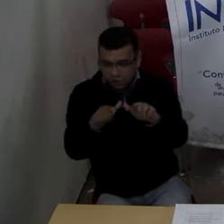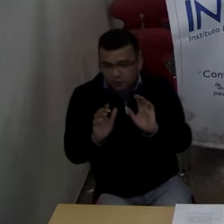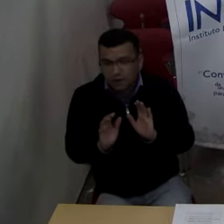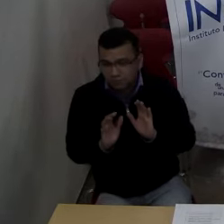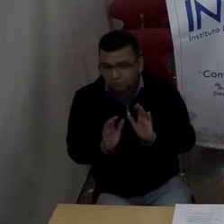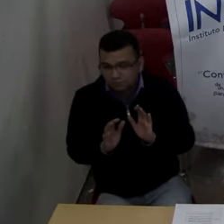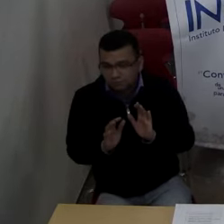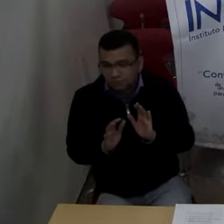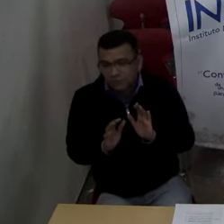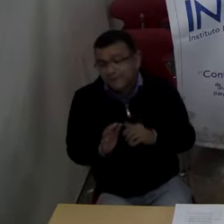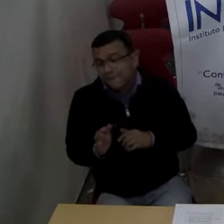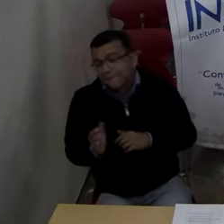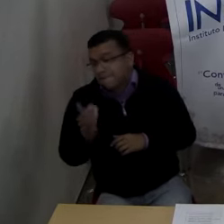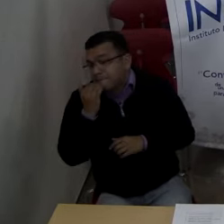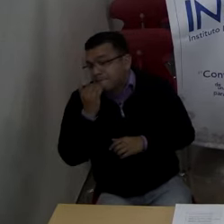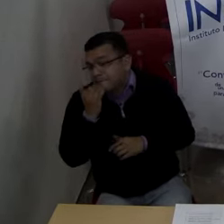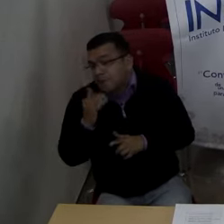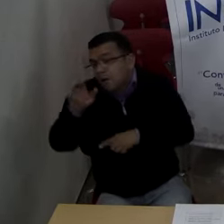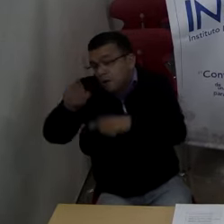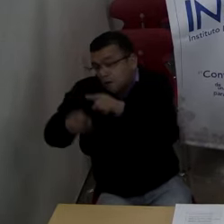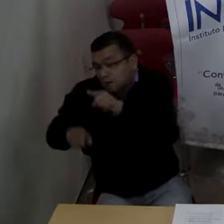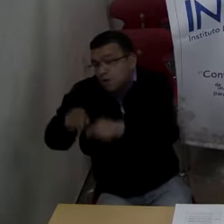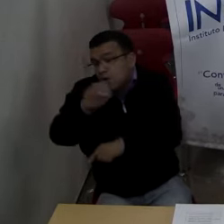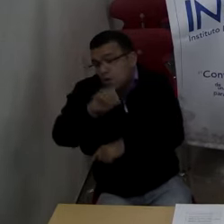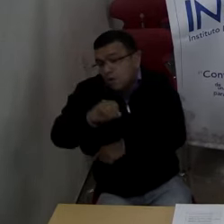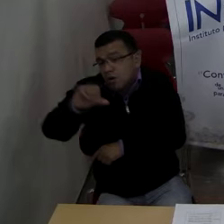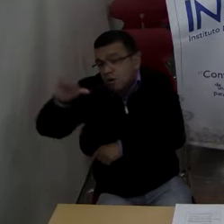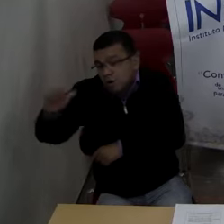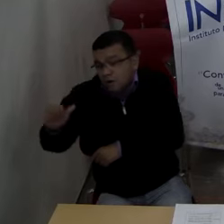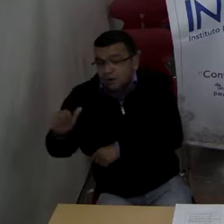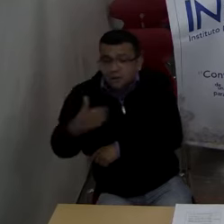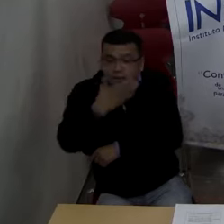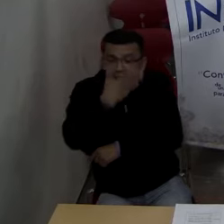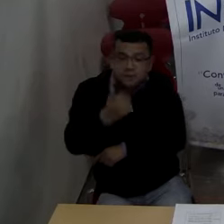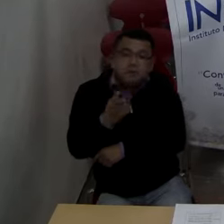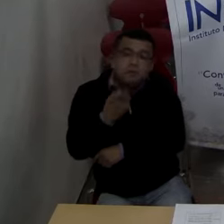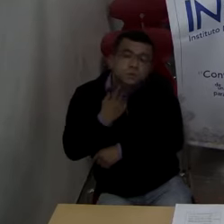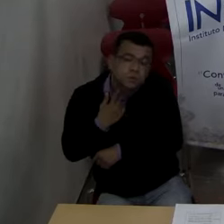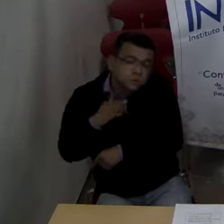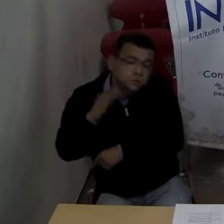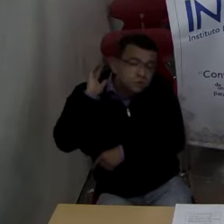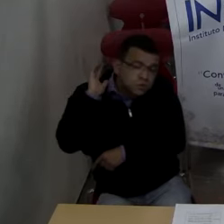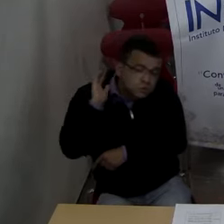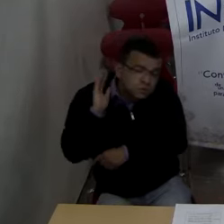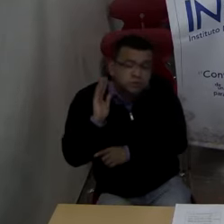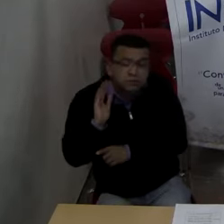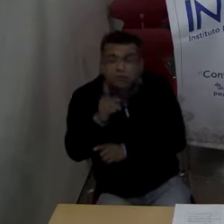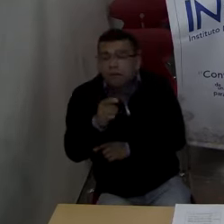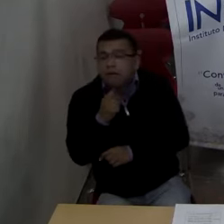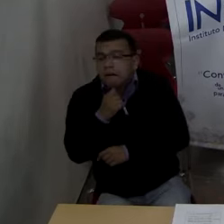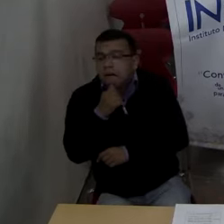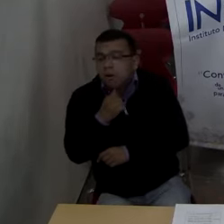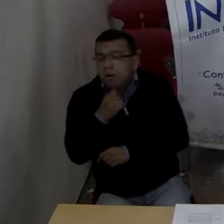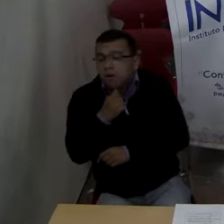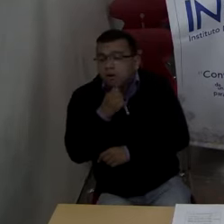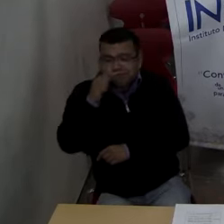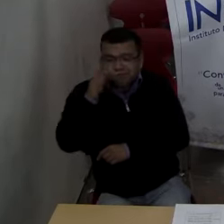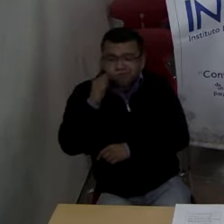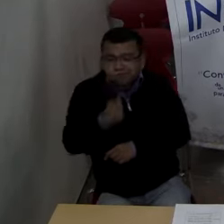partos en diferente modalidad. Ustedes han oído, ¿no? Que el parto en agua, que por ejemplo en las